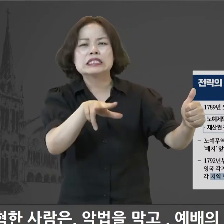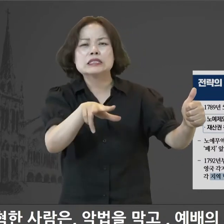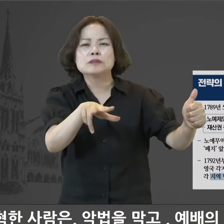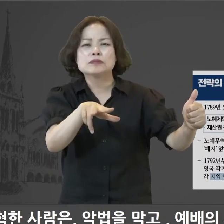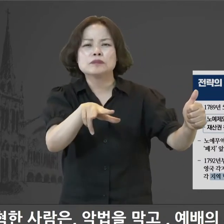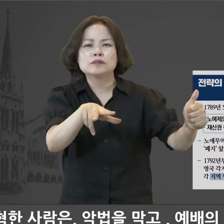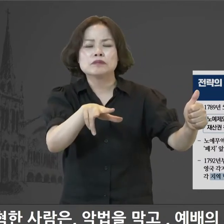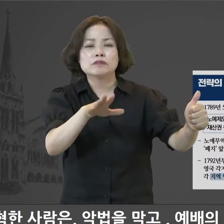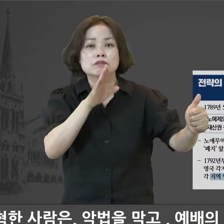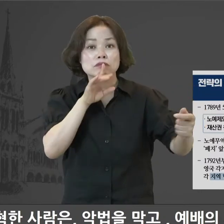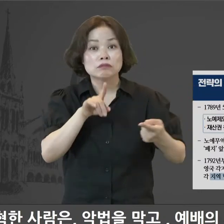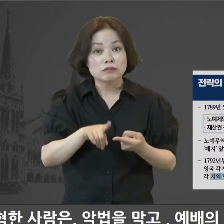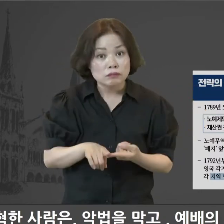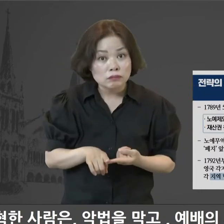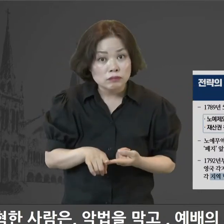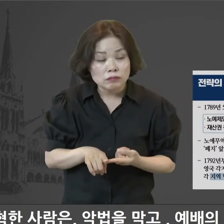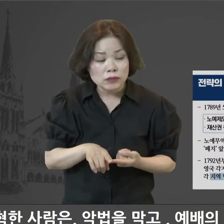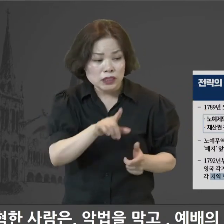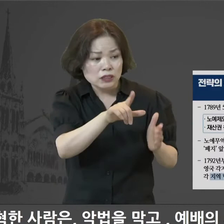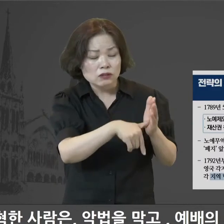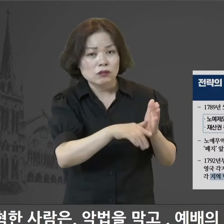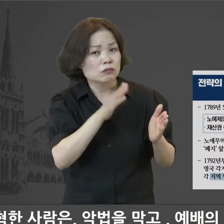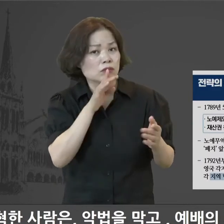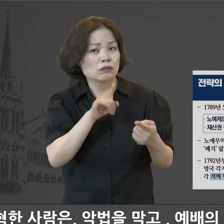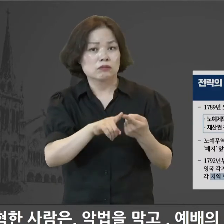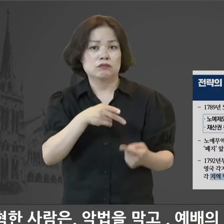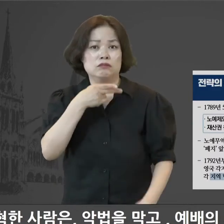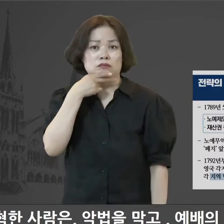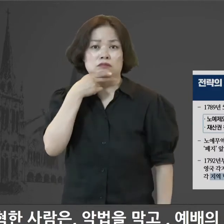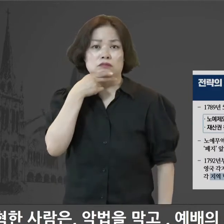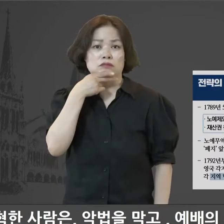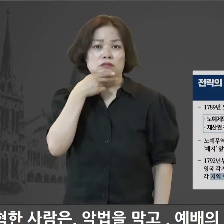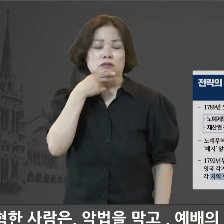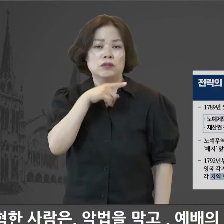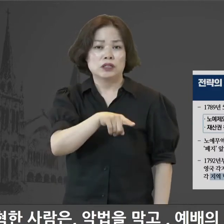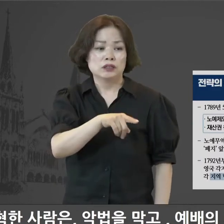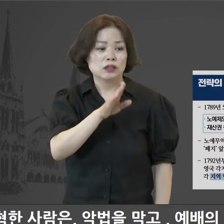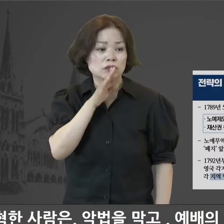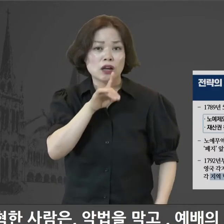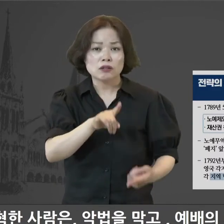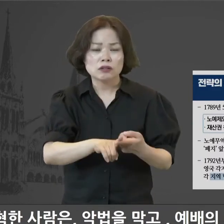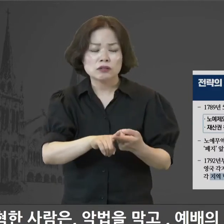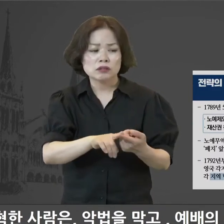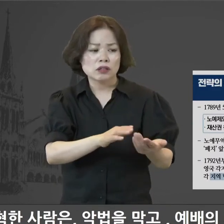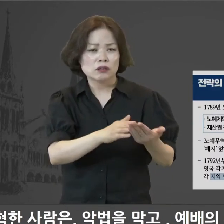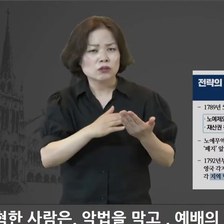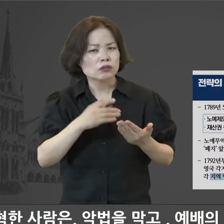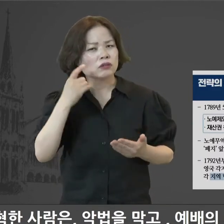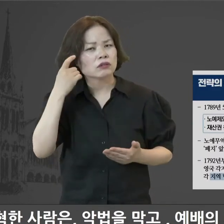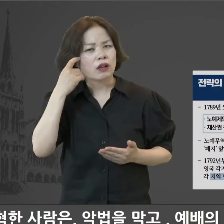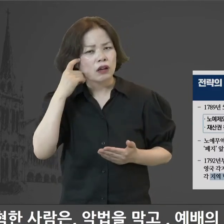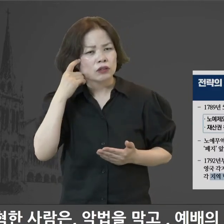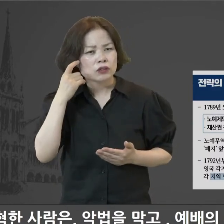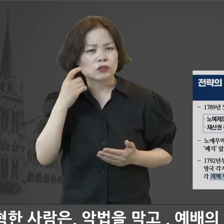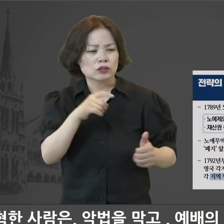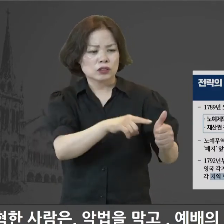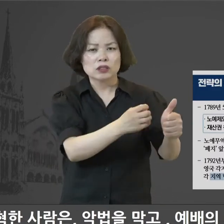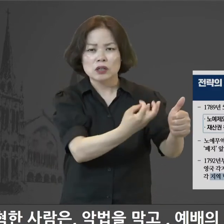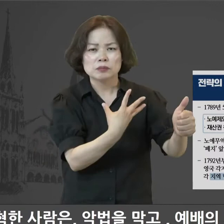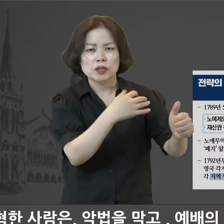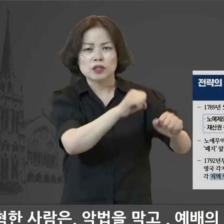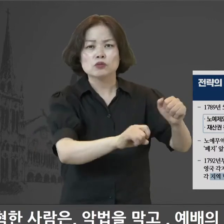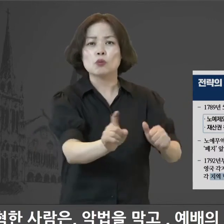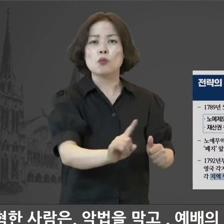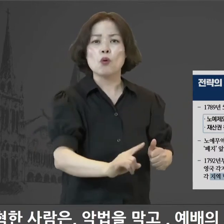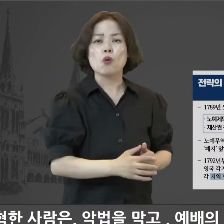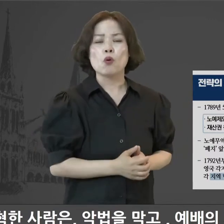현재는 당연하죠. 근데 저 시대는 당연하지 않은 거예요. 근데 그걸 당연하게 받아들이도록 윌버포스가 했던 활동이